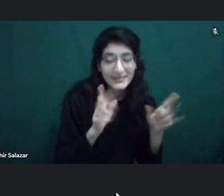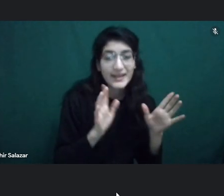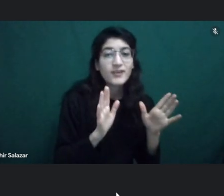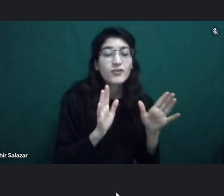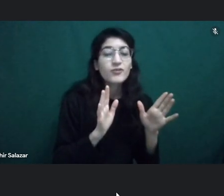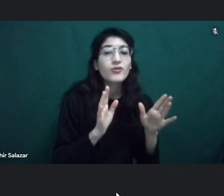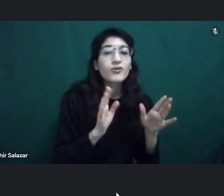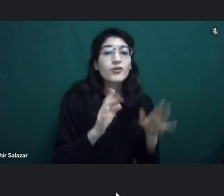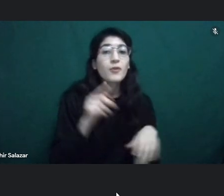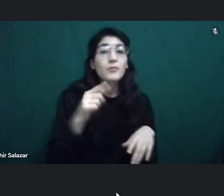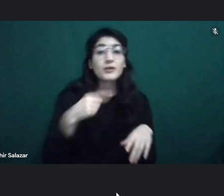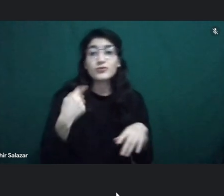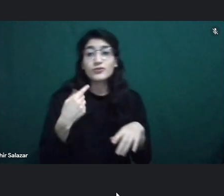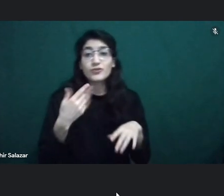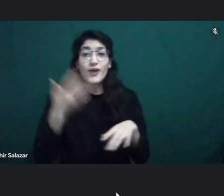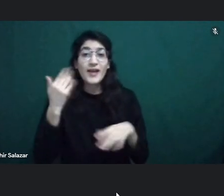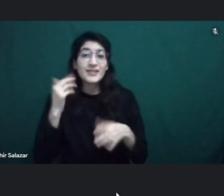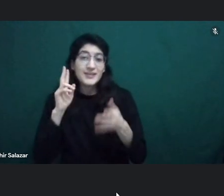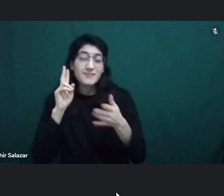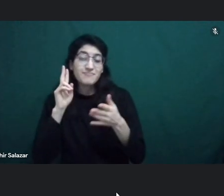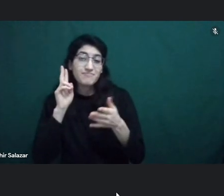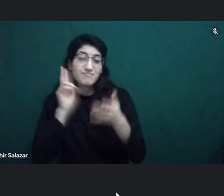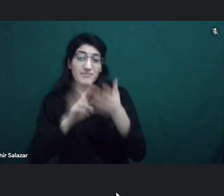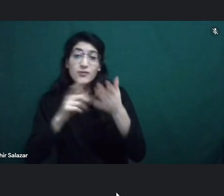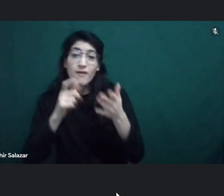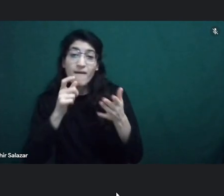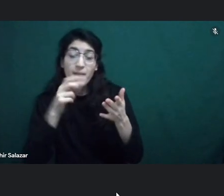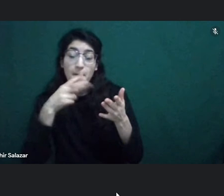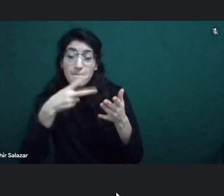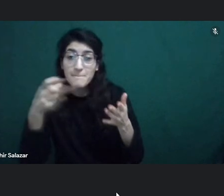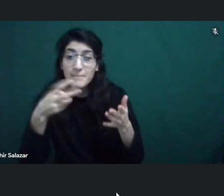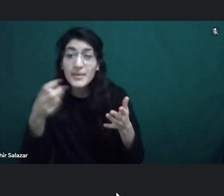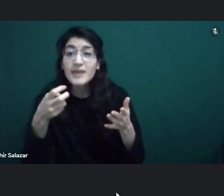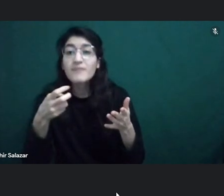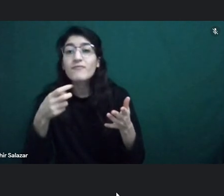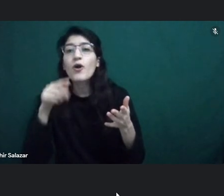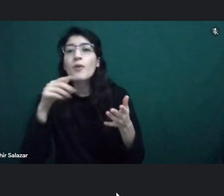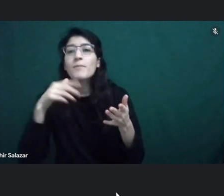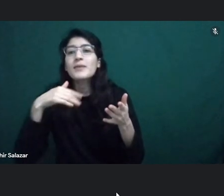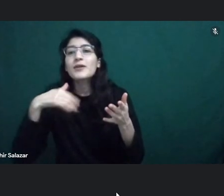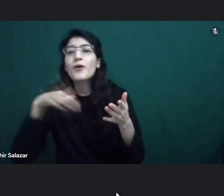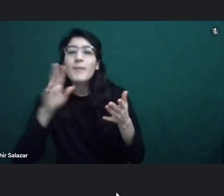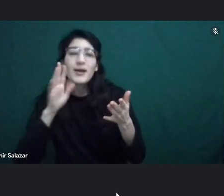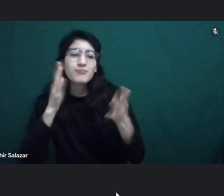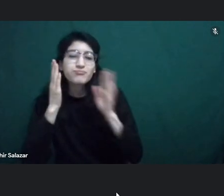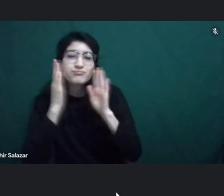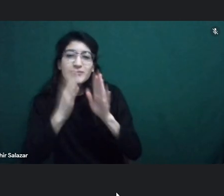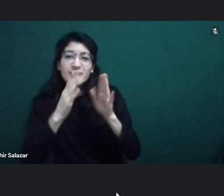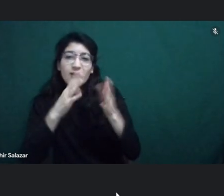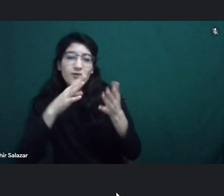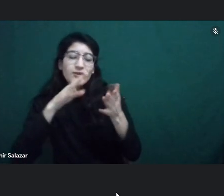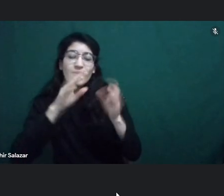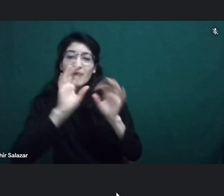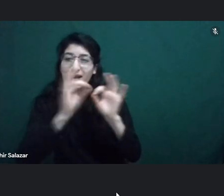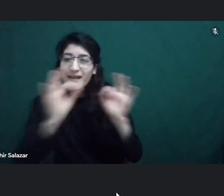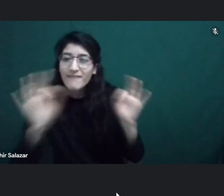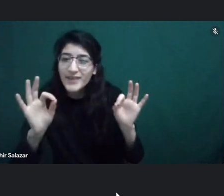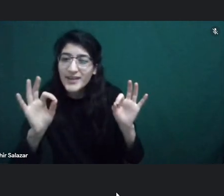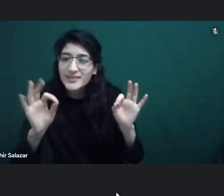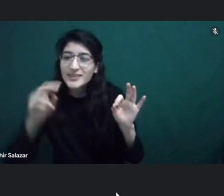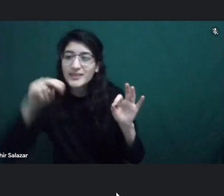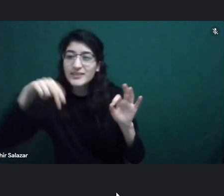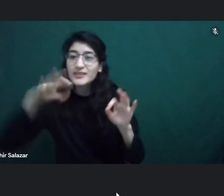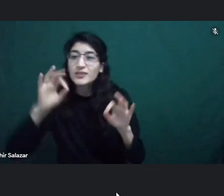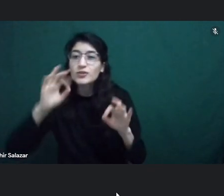visto verbos, pero nos habíamos centrado en el análisis de las frases nominales, o sea, las frases que tienen como núcleo un